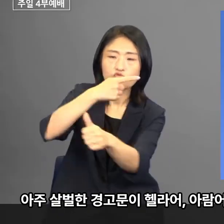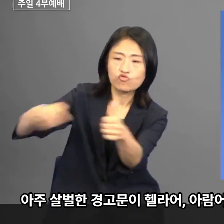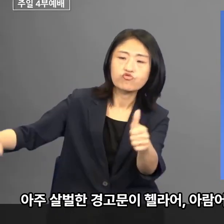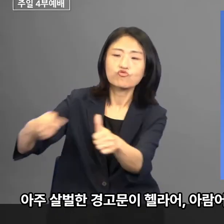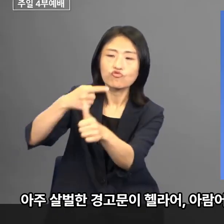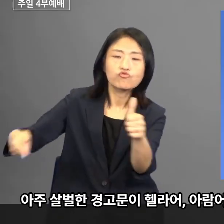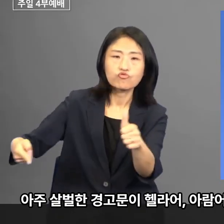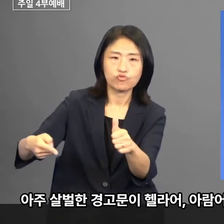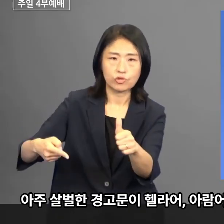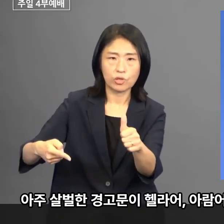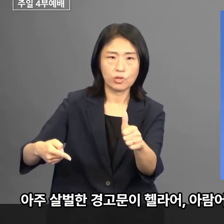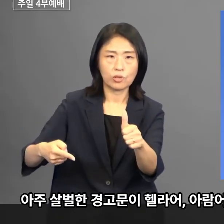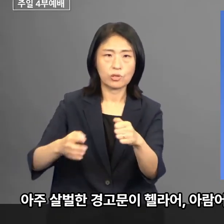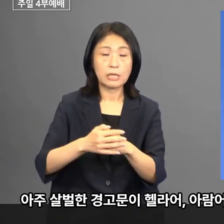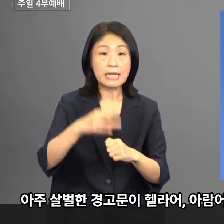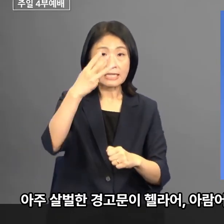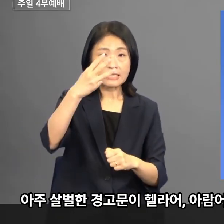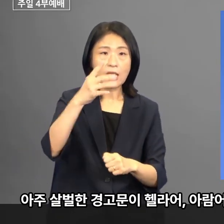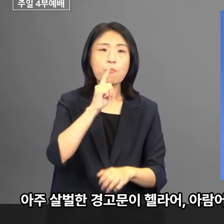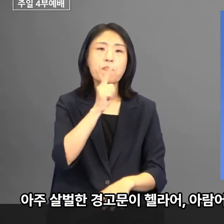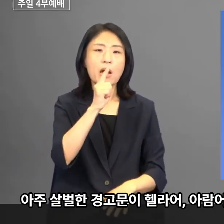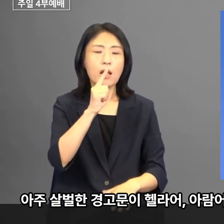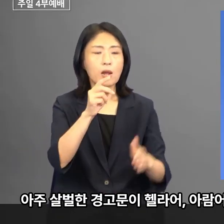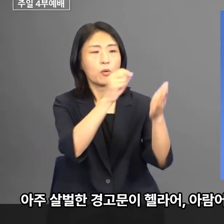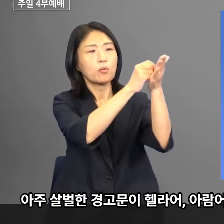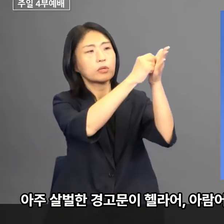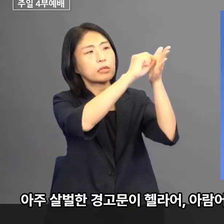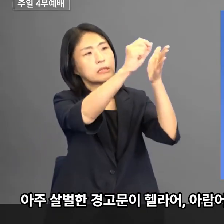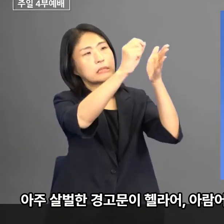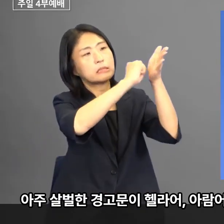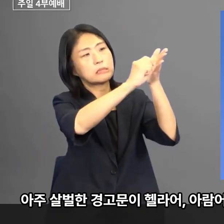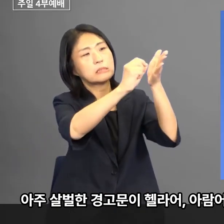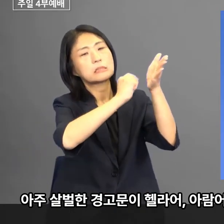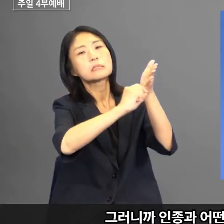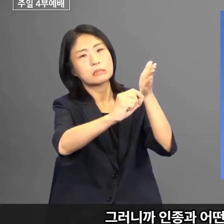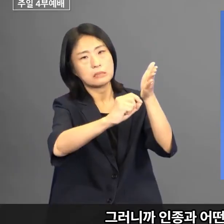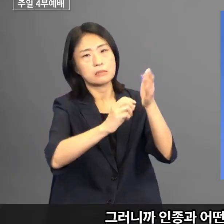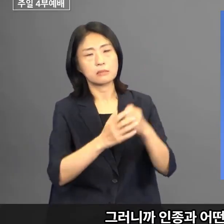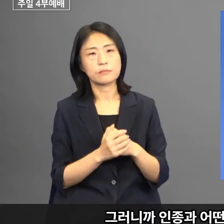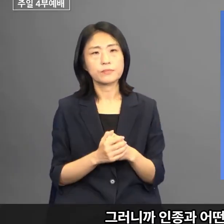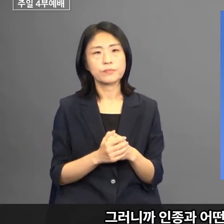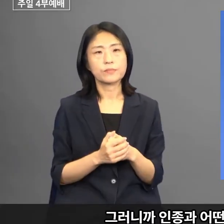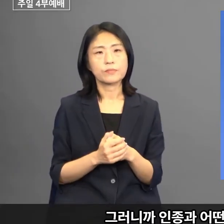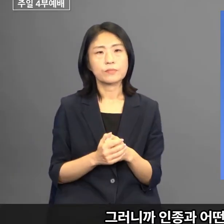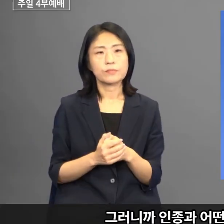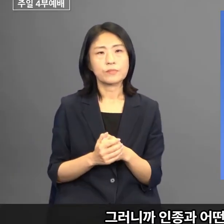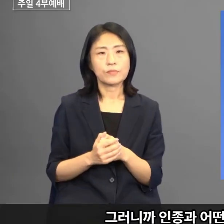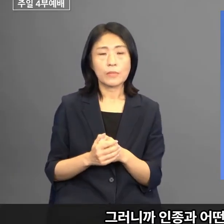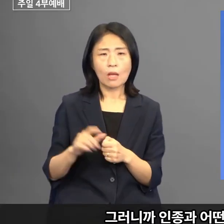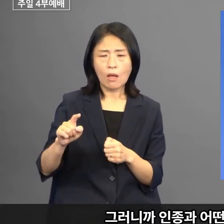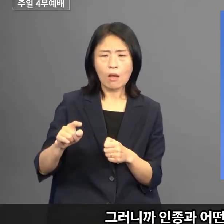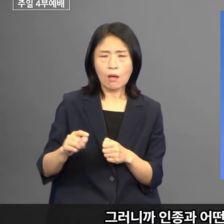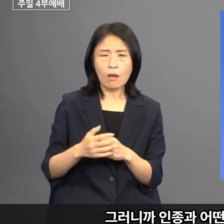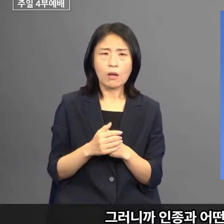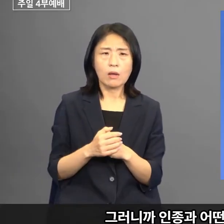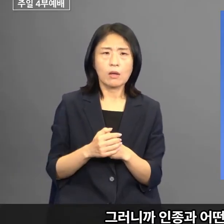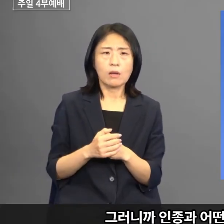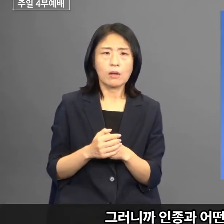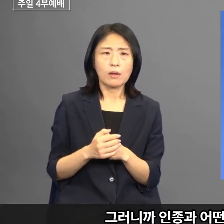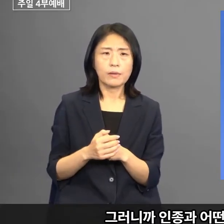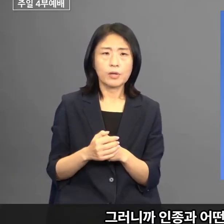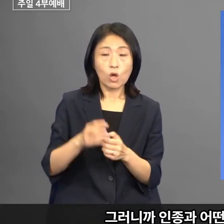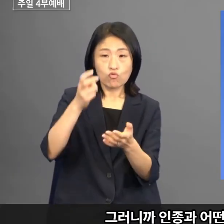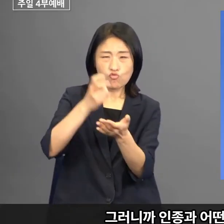경고문이 헬라어, 아람어, 그리고 이제 라틴어로 새겨져 있었다는 겁니다. 그러니까 인종과 어떤 그